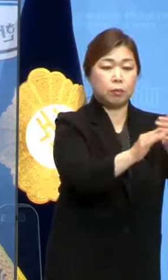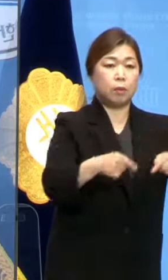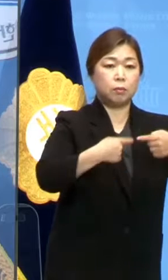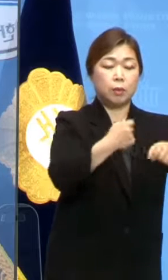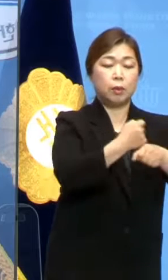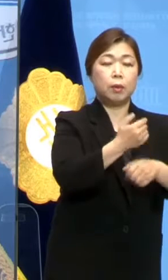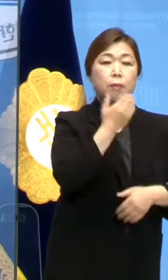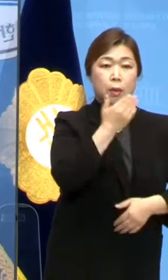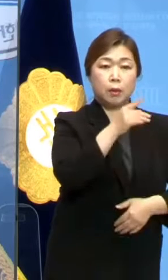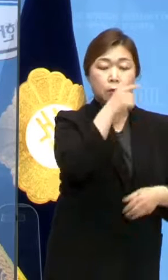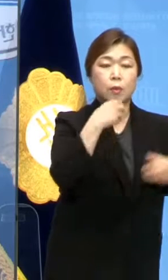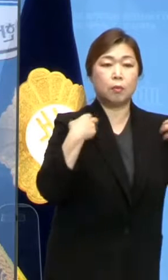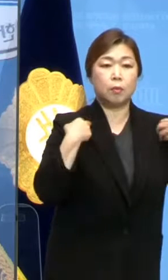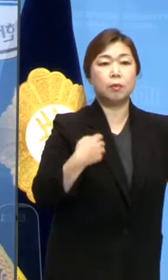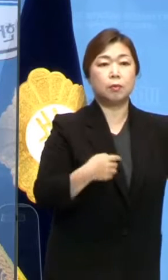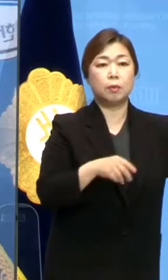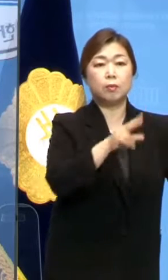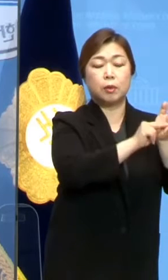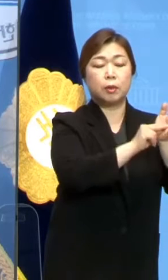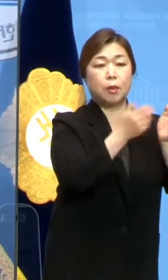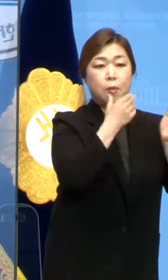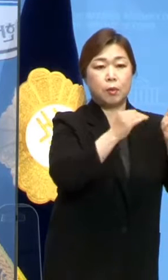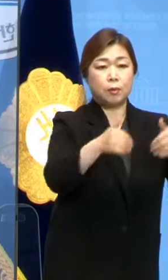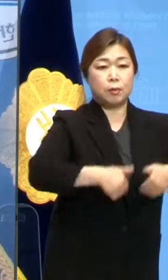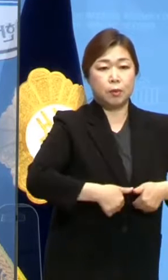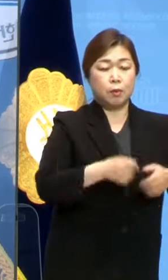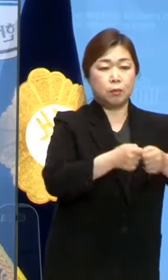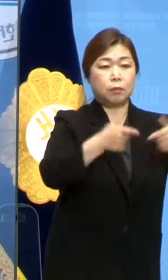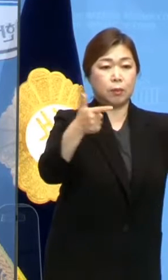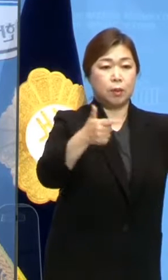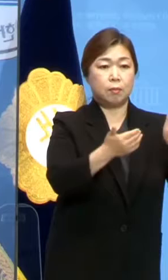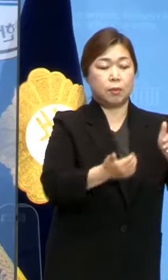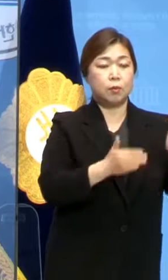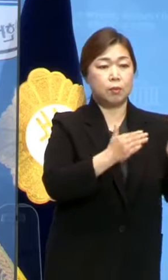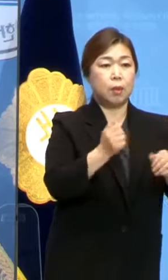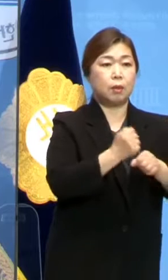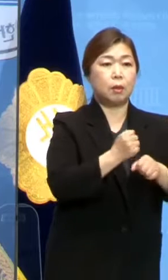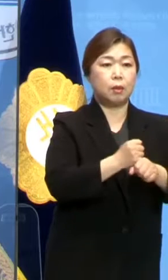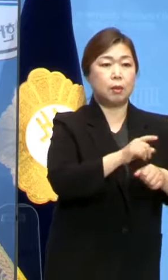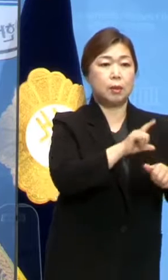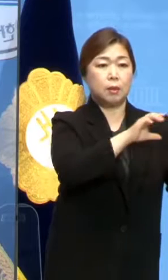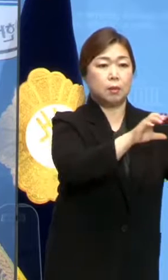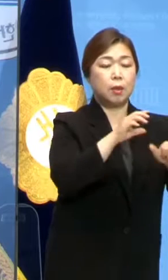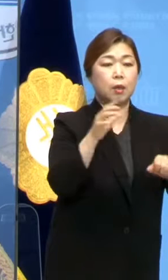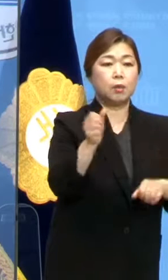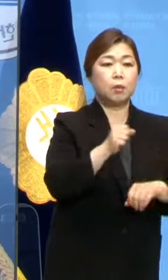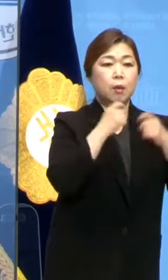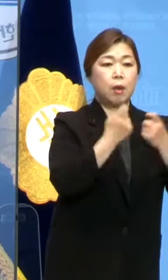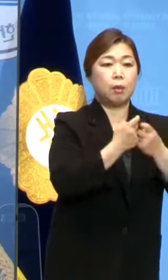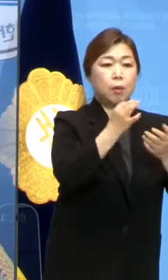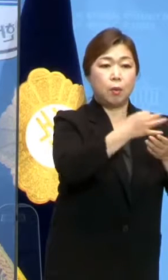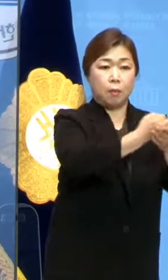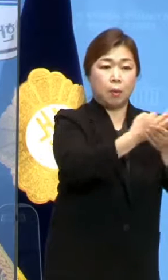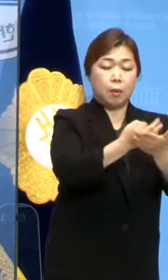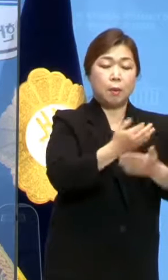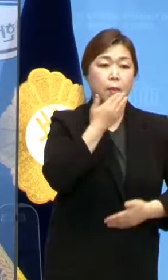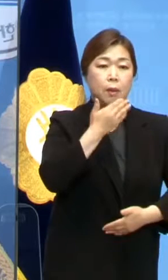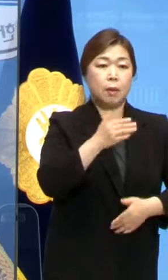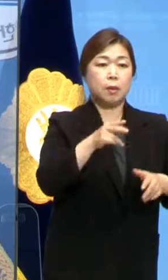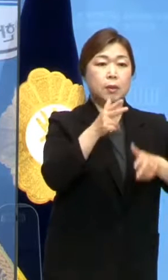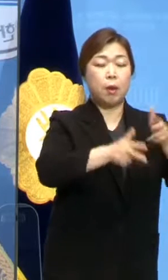정보다 복지 수요가 급증할 것을 대비한다는 명목으로 개인들에게 돈 볼 돈 볼 수 있는